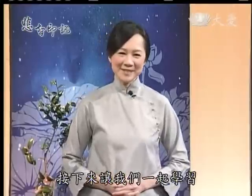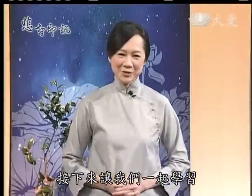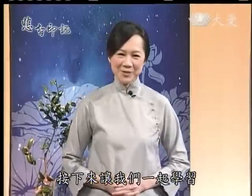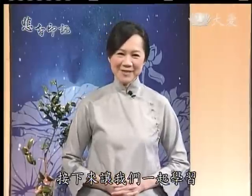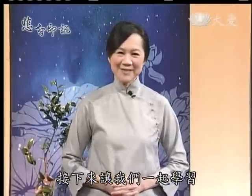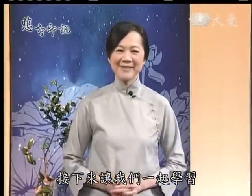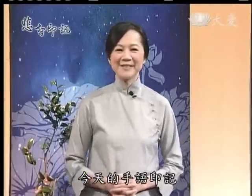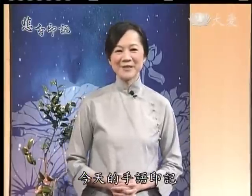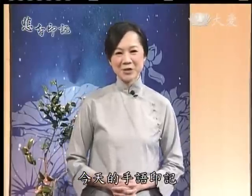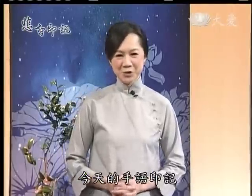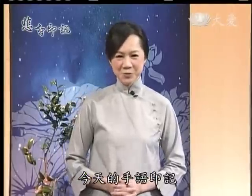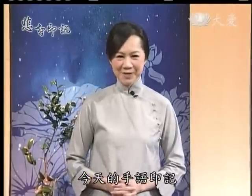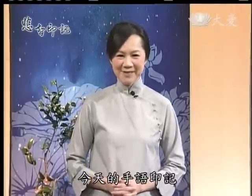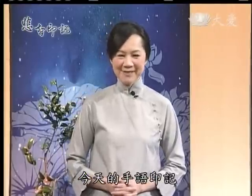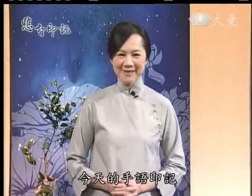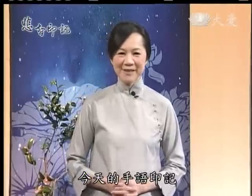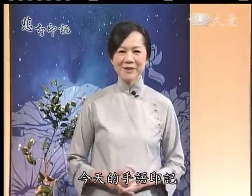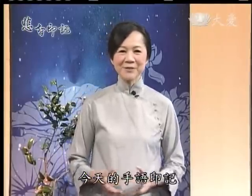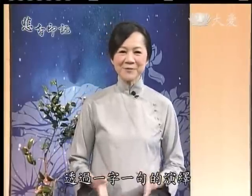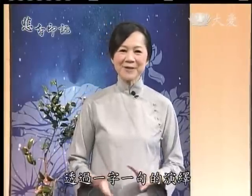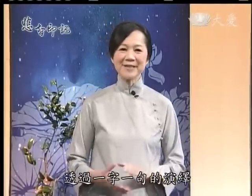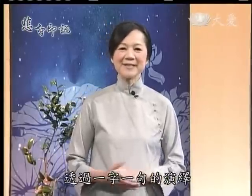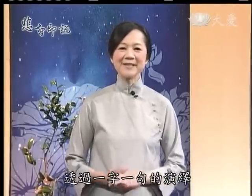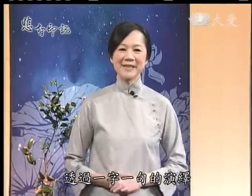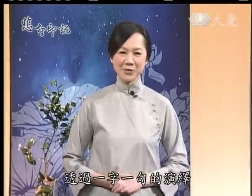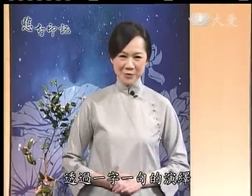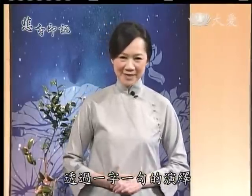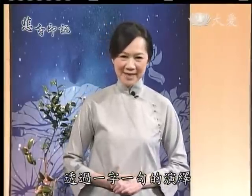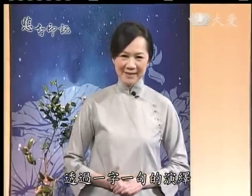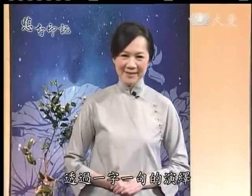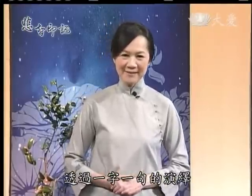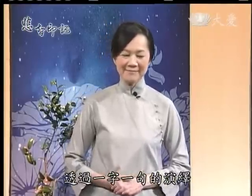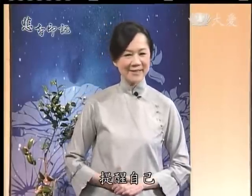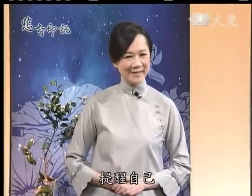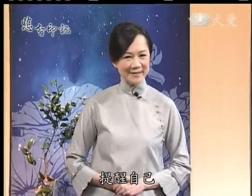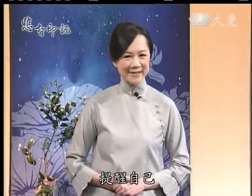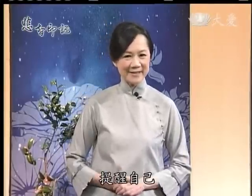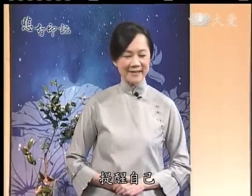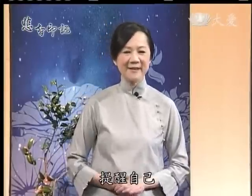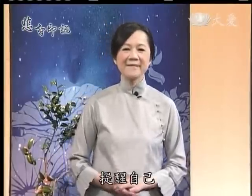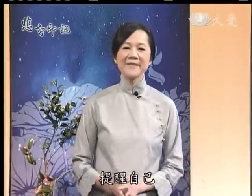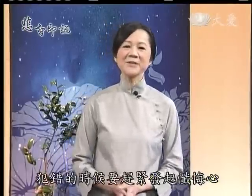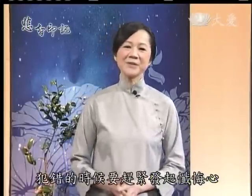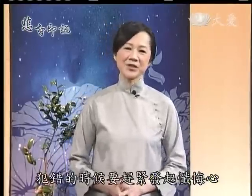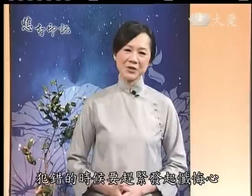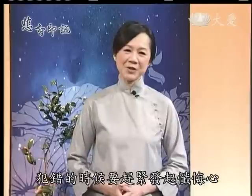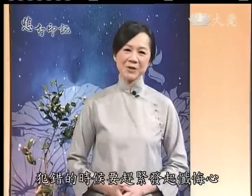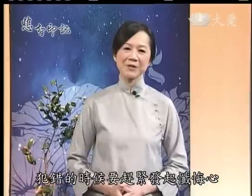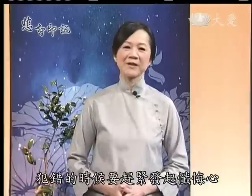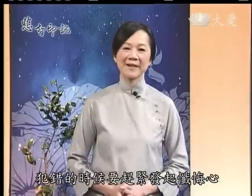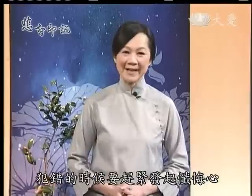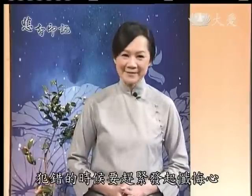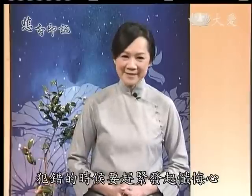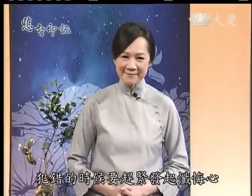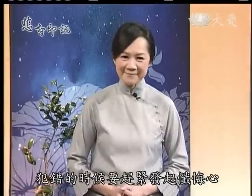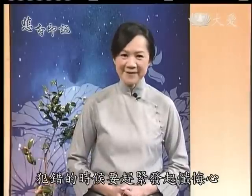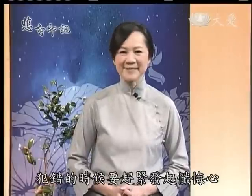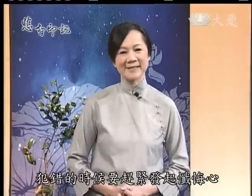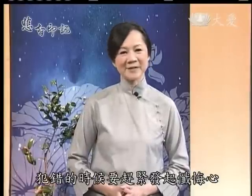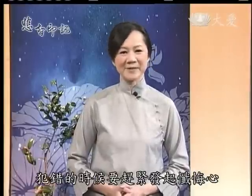起学习今天的手语印记，透过一字一句的演绎，提醒自己犯错的时候要赶紧发起忏